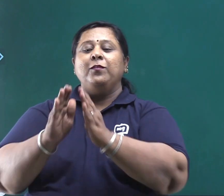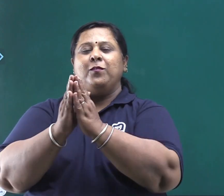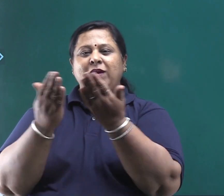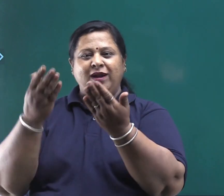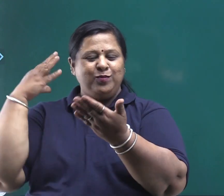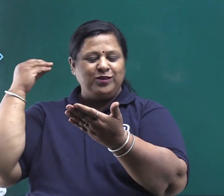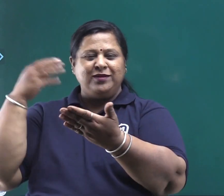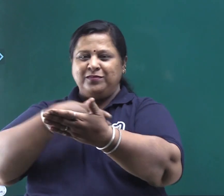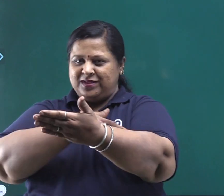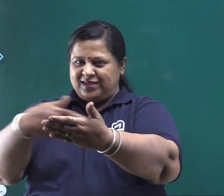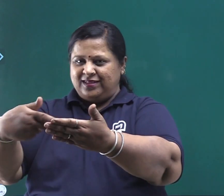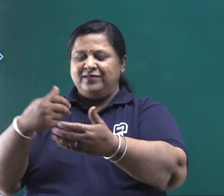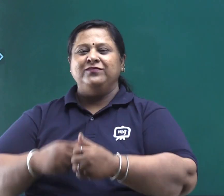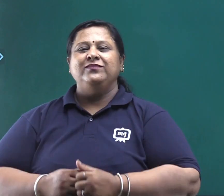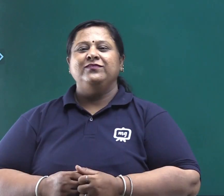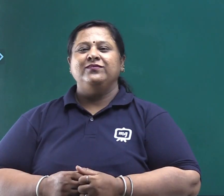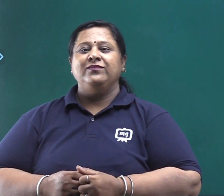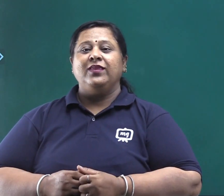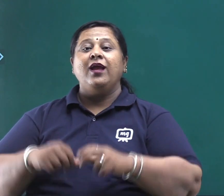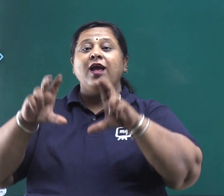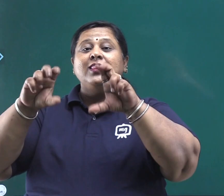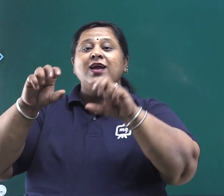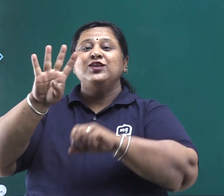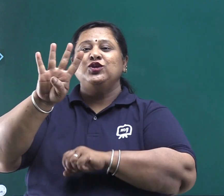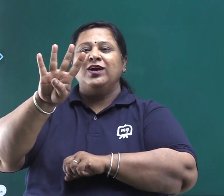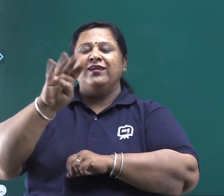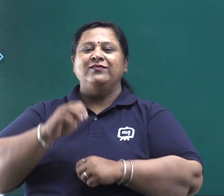पाठ्यपुस्तक वसंत के अध्याय 4